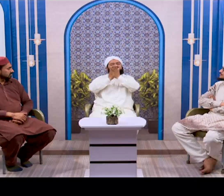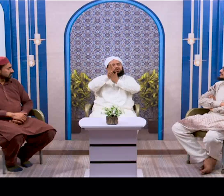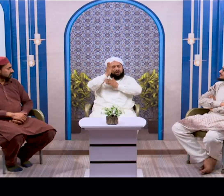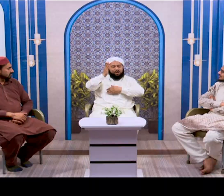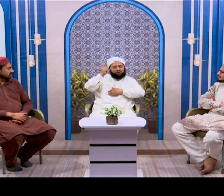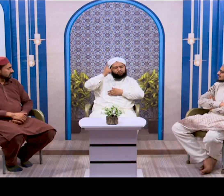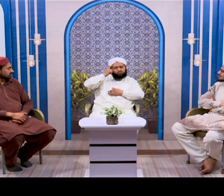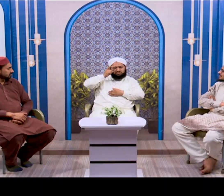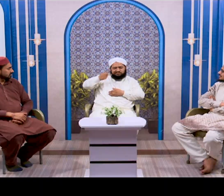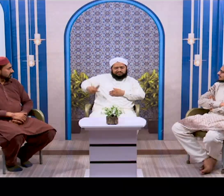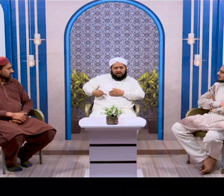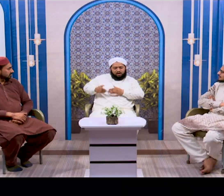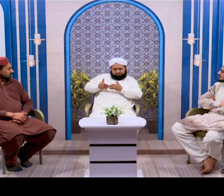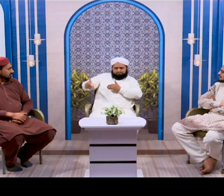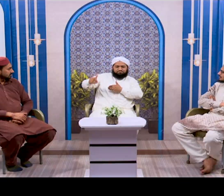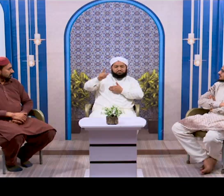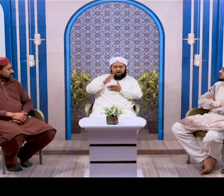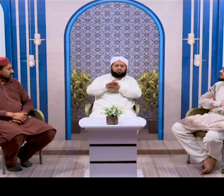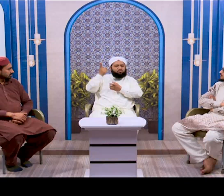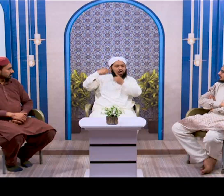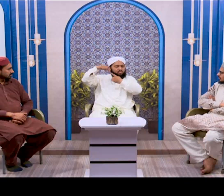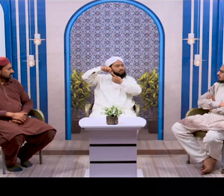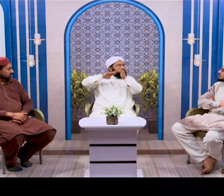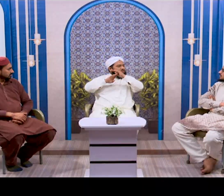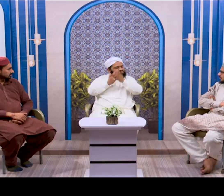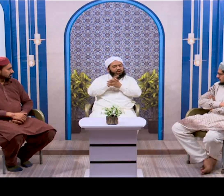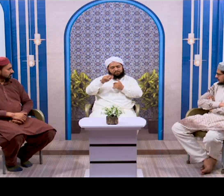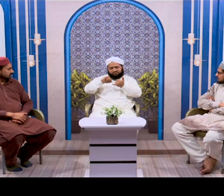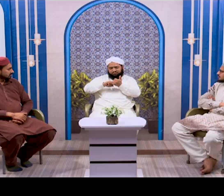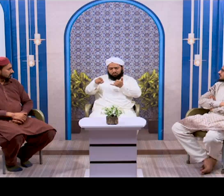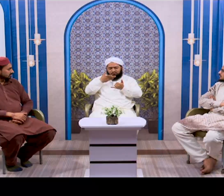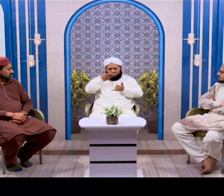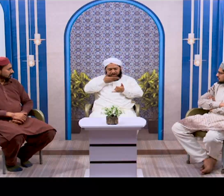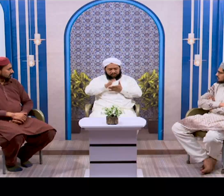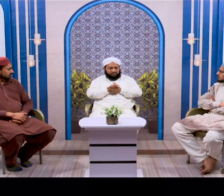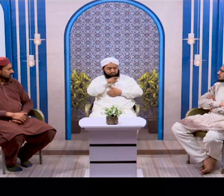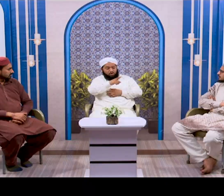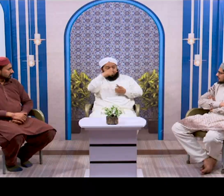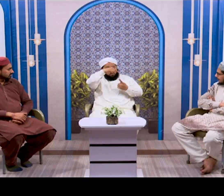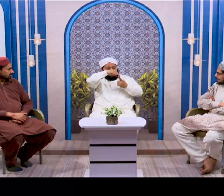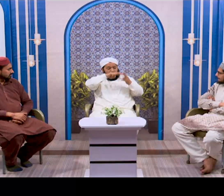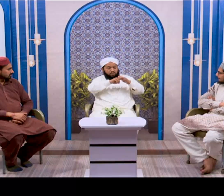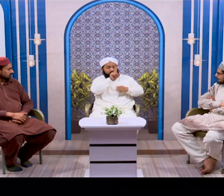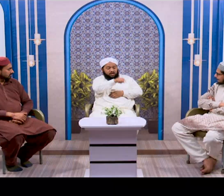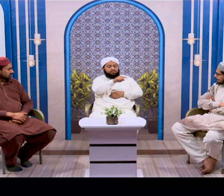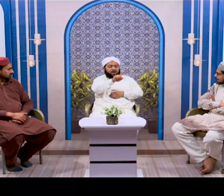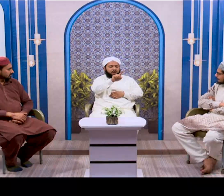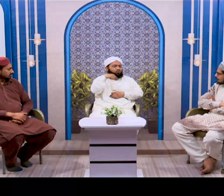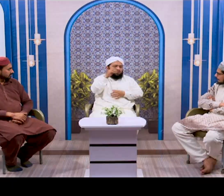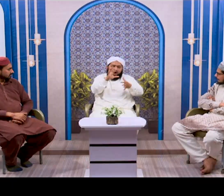علاج۔ شیخ شہاب الدین سہروردی رحمۃ اللہ علیہ فرماتے ہیں شیخ ابن سکینہ رحمۃ اللہ علیہ کا ایک مرید تھا۔ اس